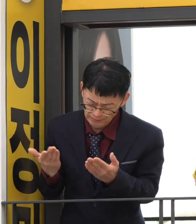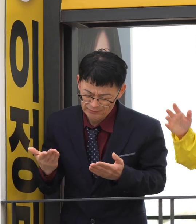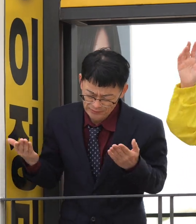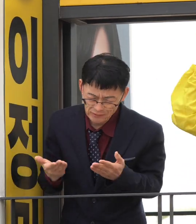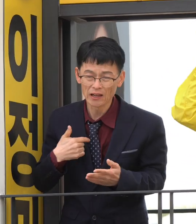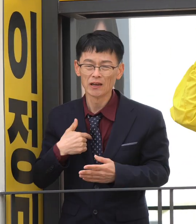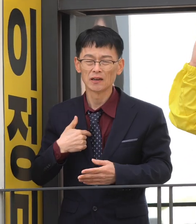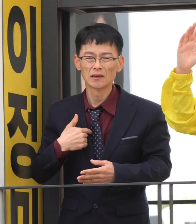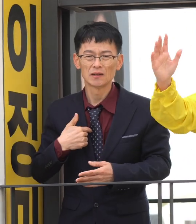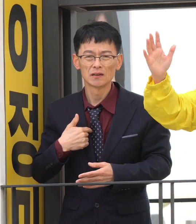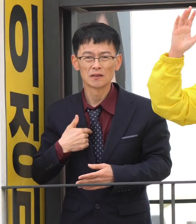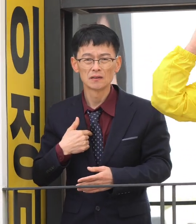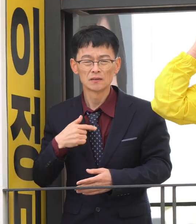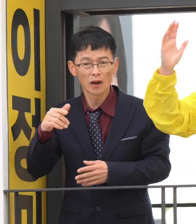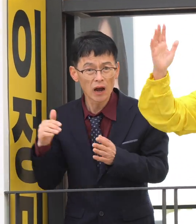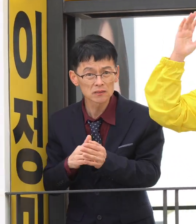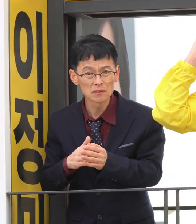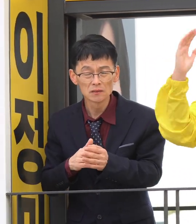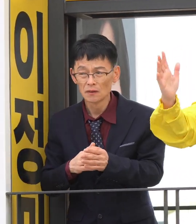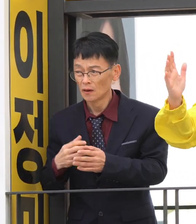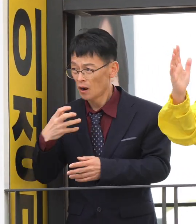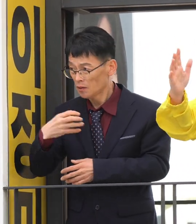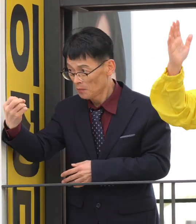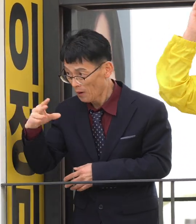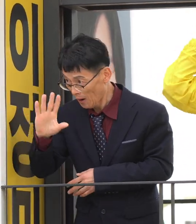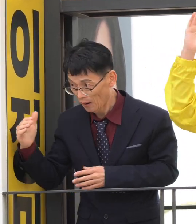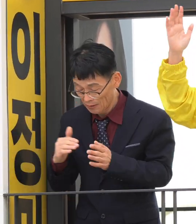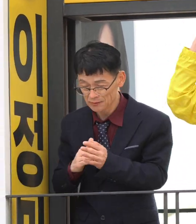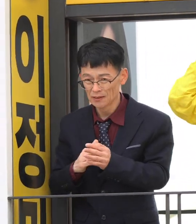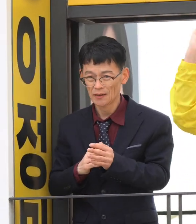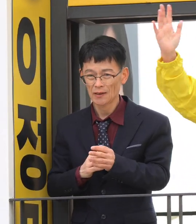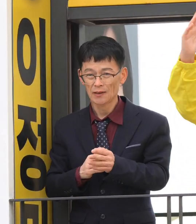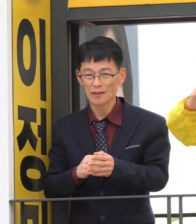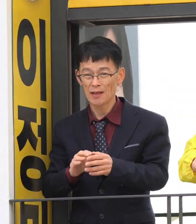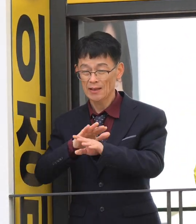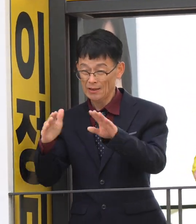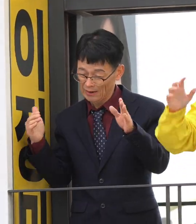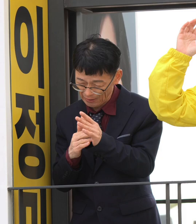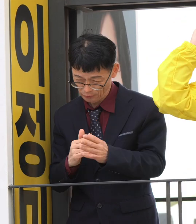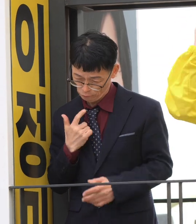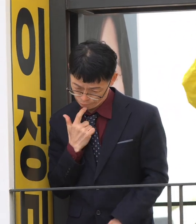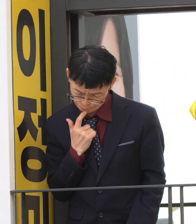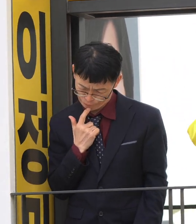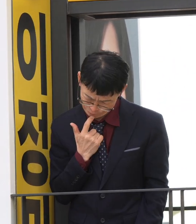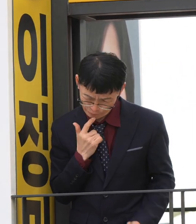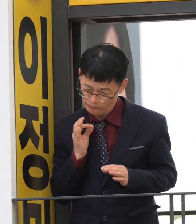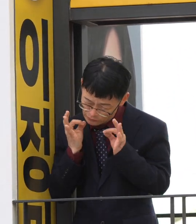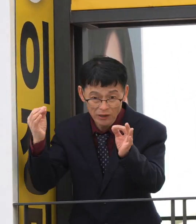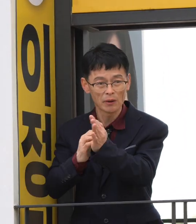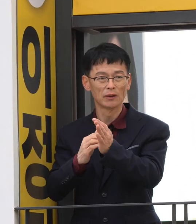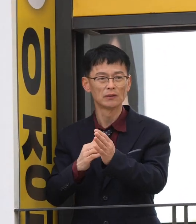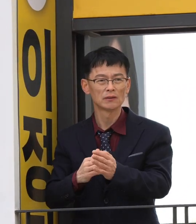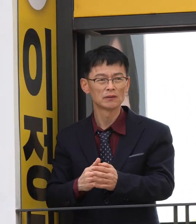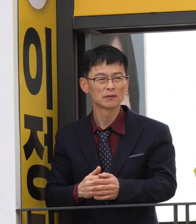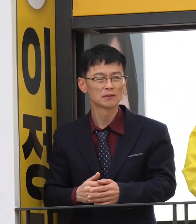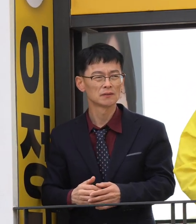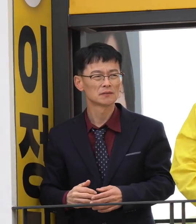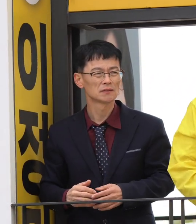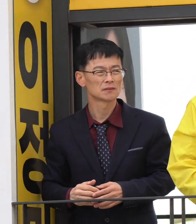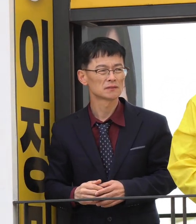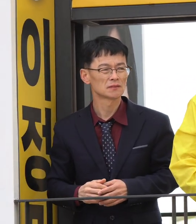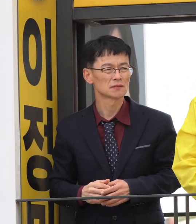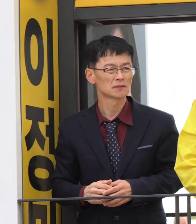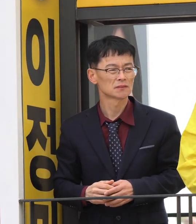일했습니다. 그런 우려를 갖지 않도록 일이 해결될 때까지 노력했습니다, 여러분.